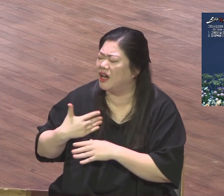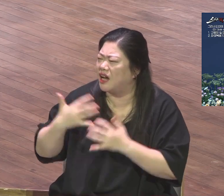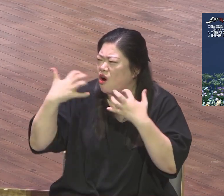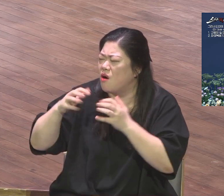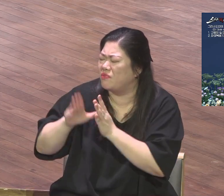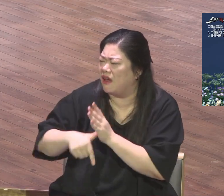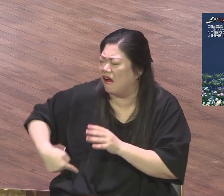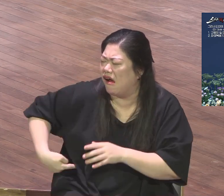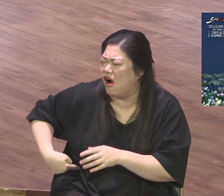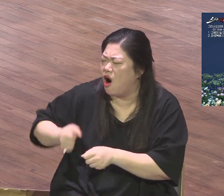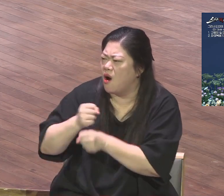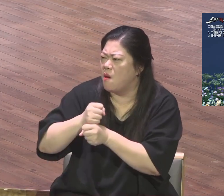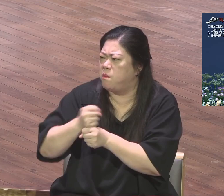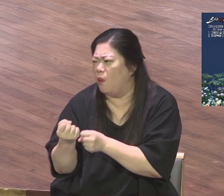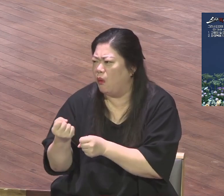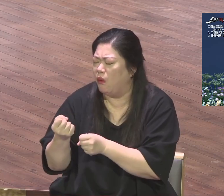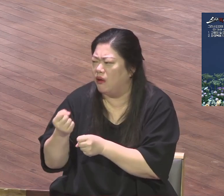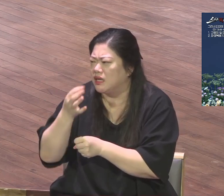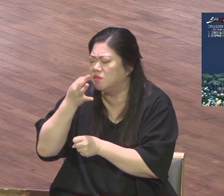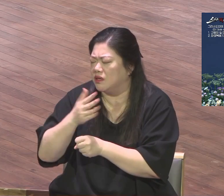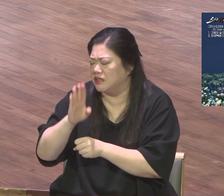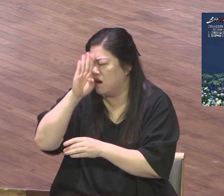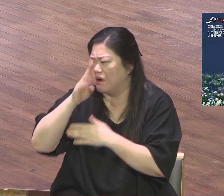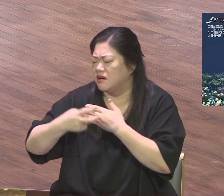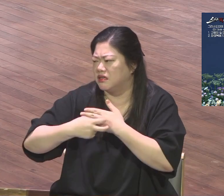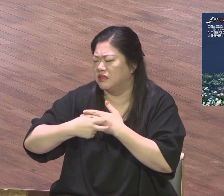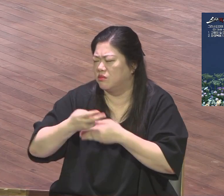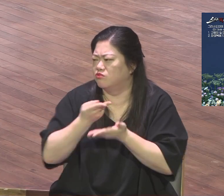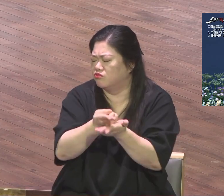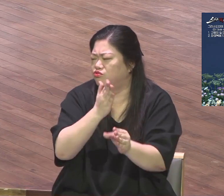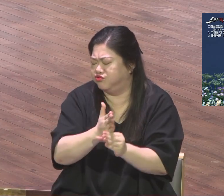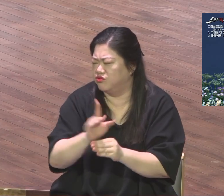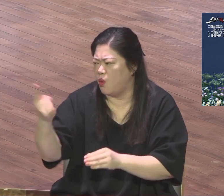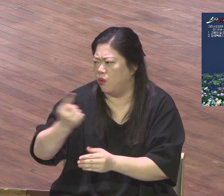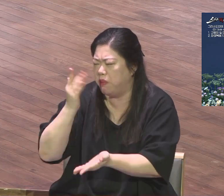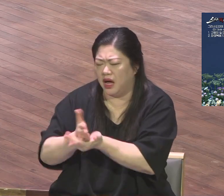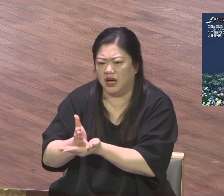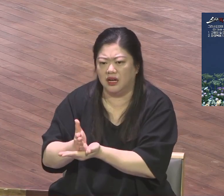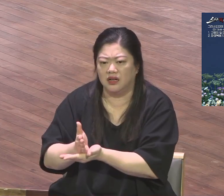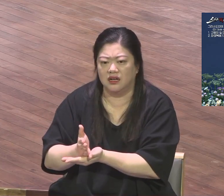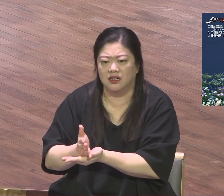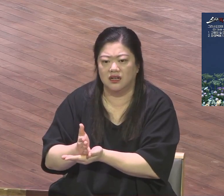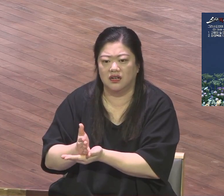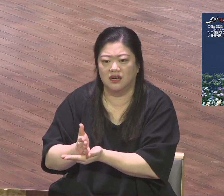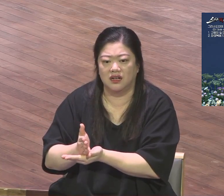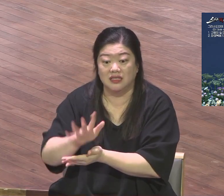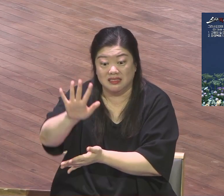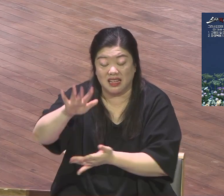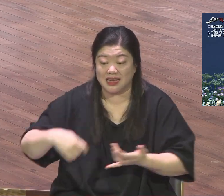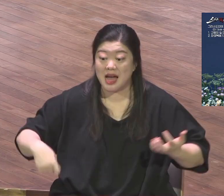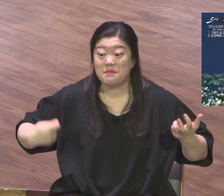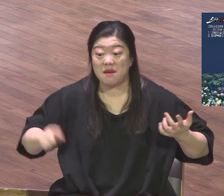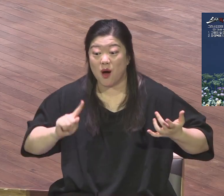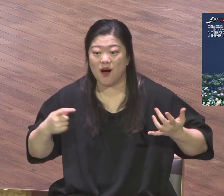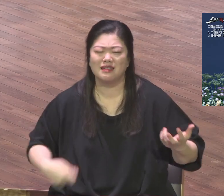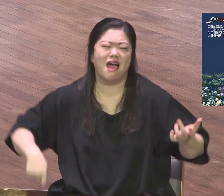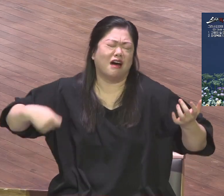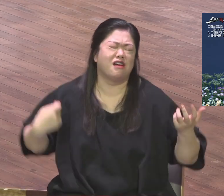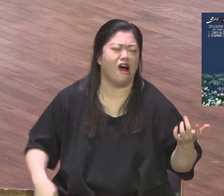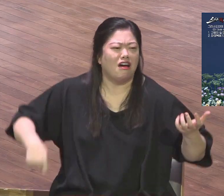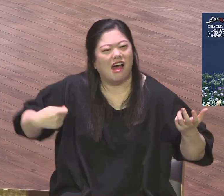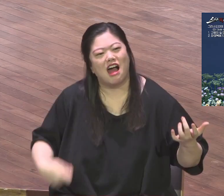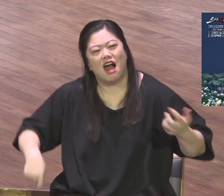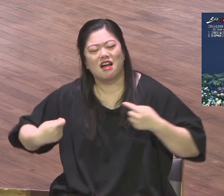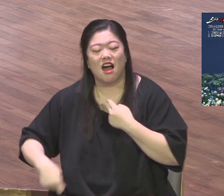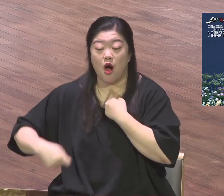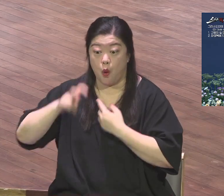많이 들어가고 의료비가 많이 들어갔어요. 근데 배짱이는 노래를 하도 많이 하다 보니까 노래를 잘하는 이제